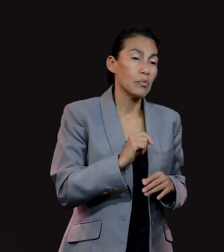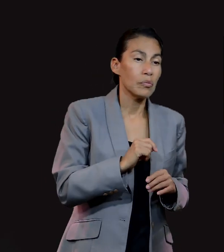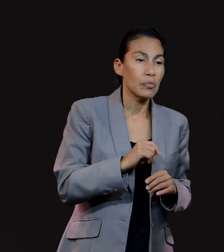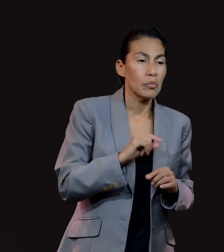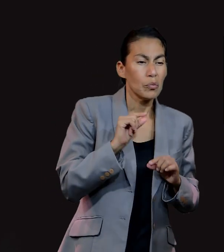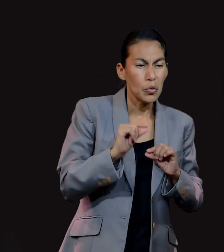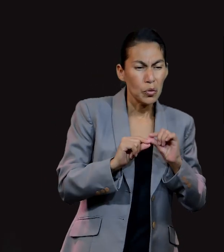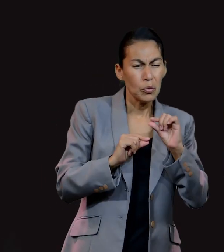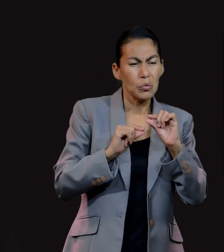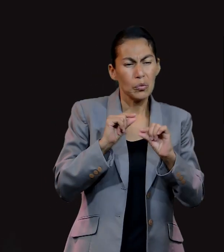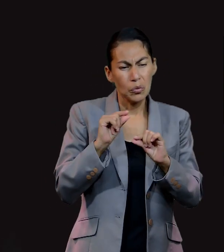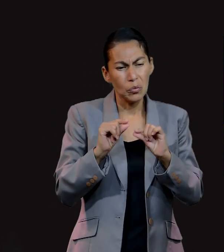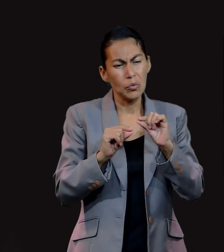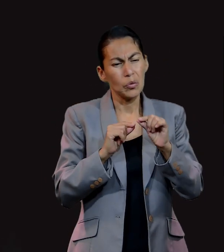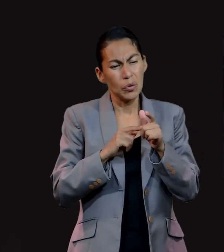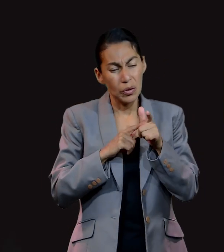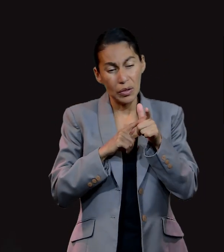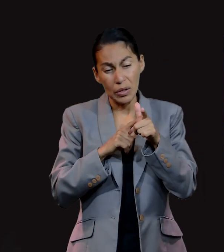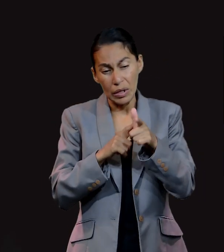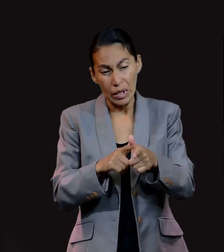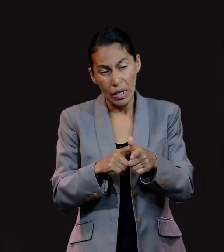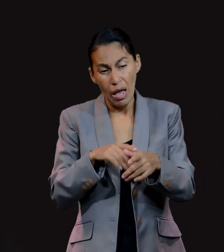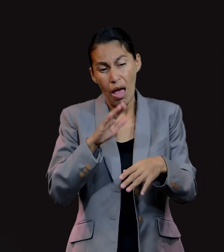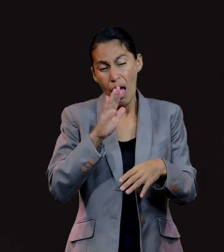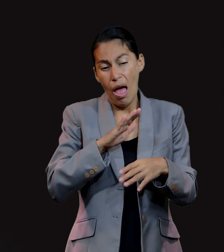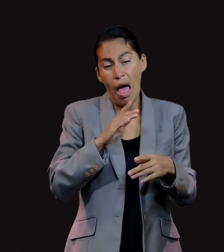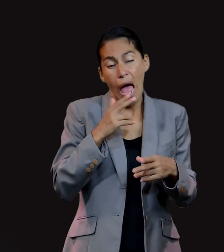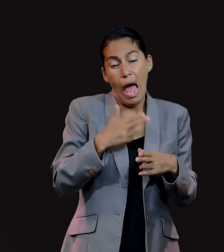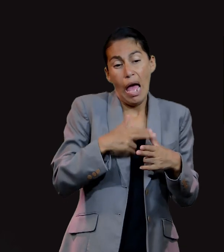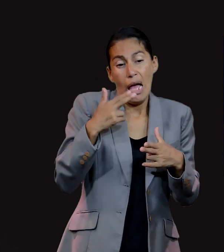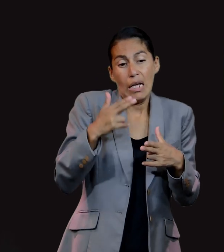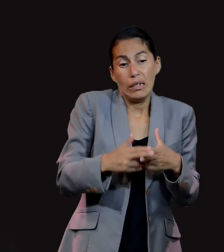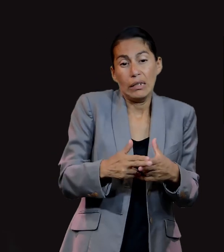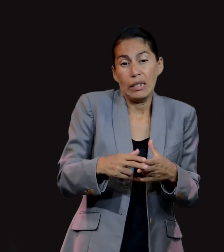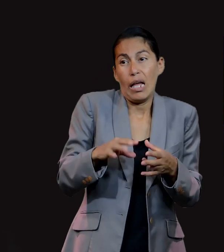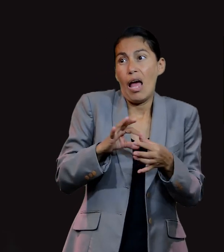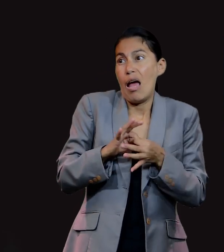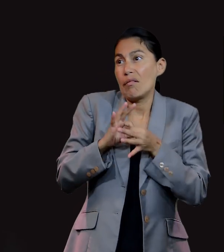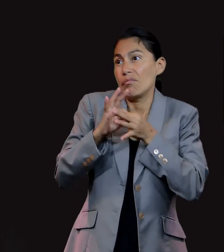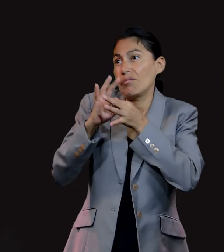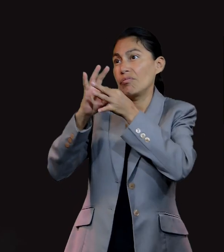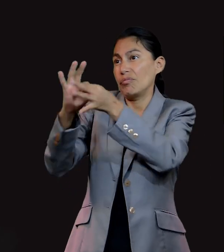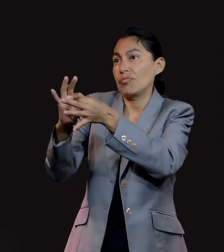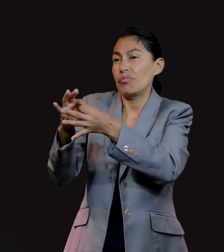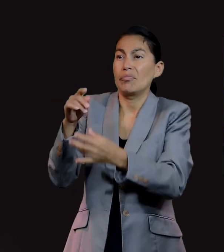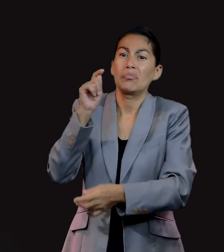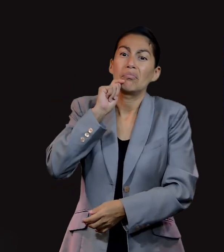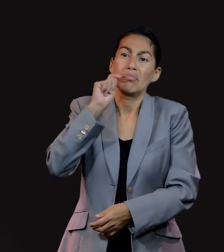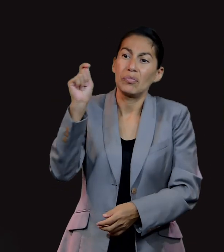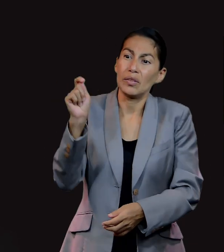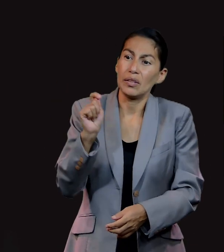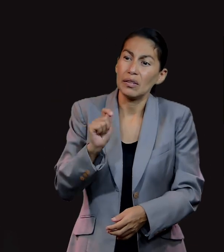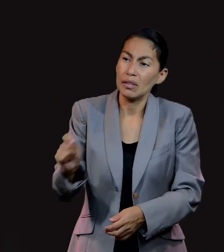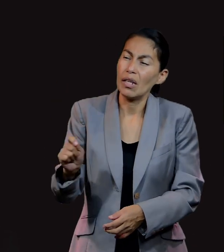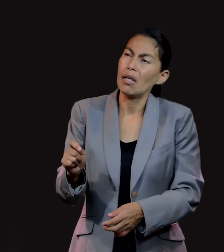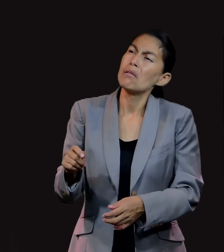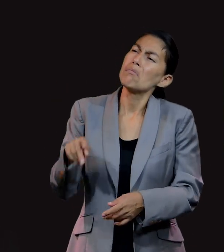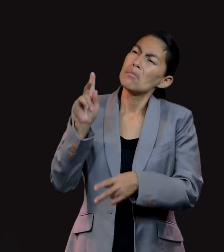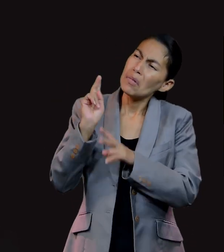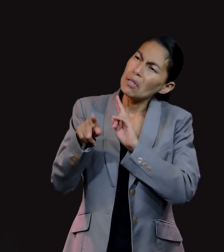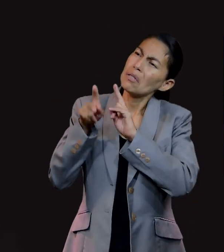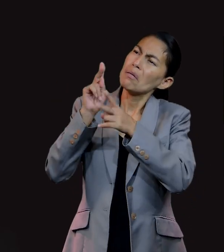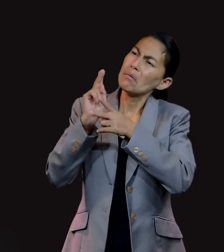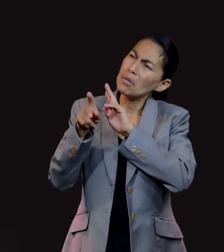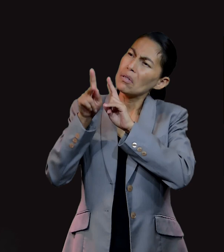minutos pero regularmente va a continuar hasta que llega a ser como una amistad donde ya no para